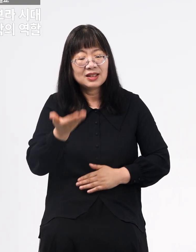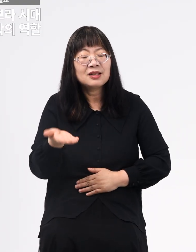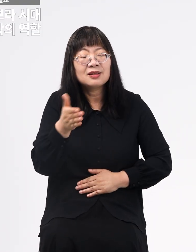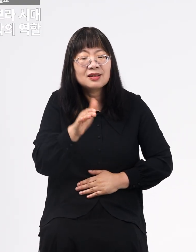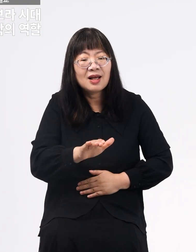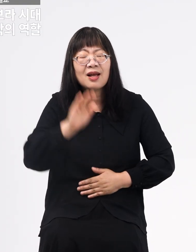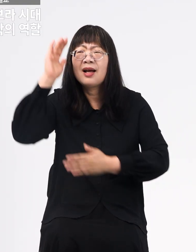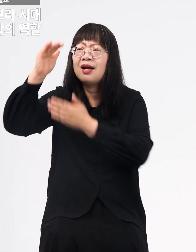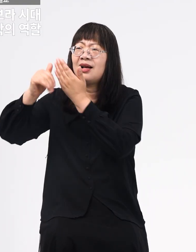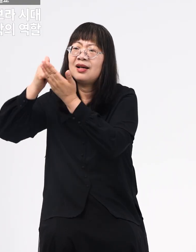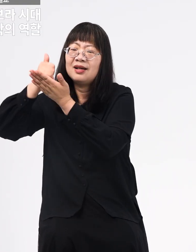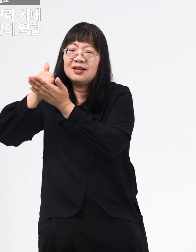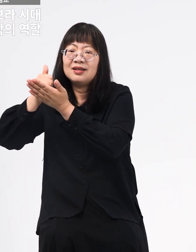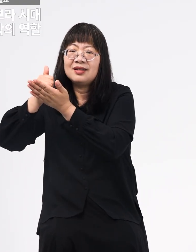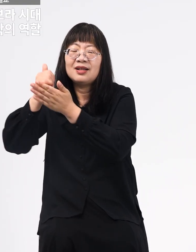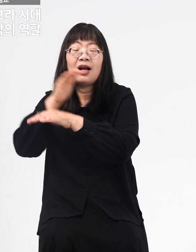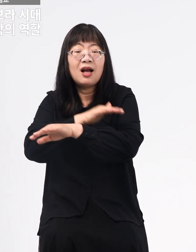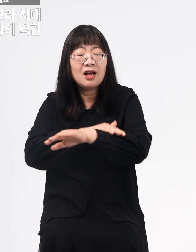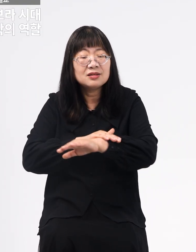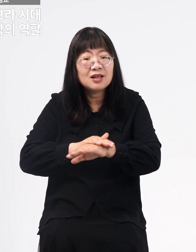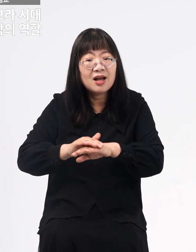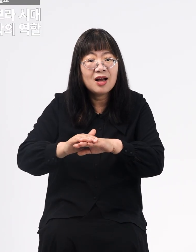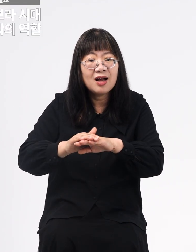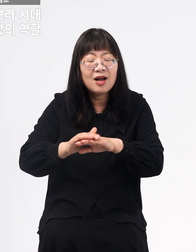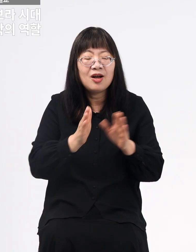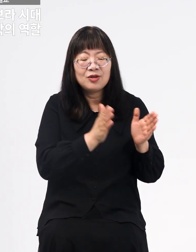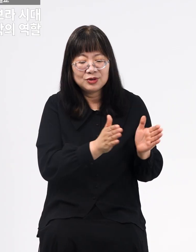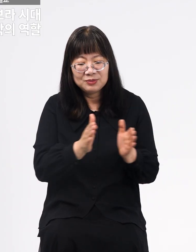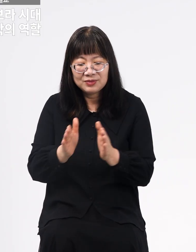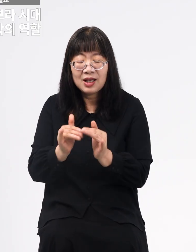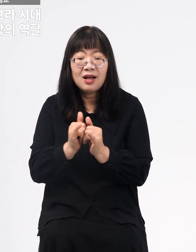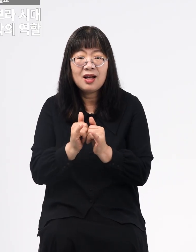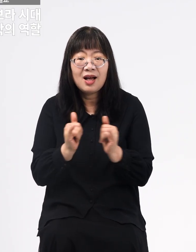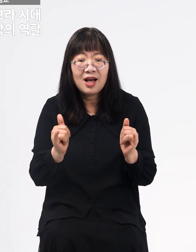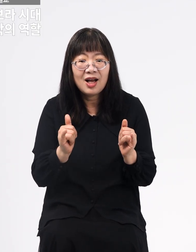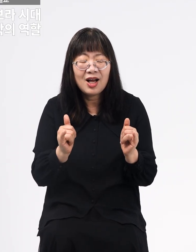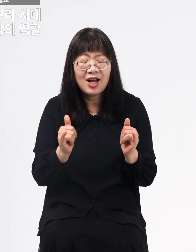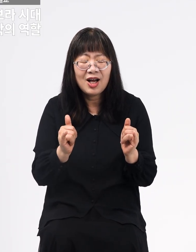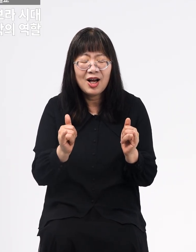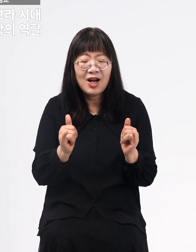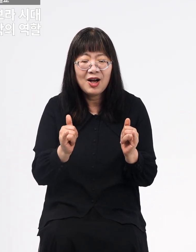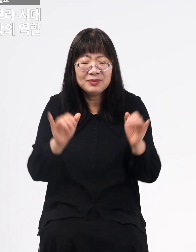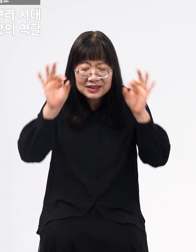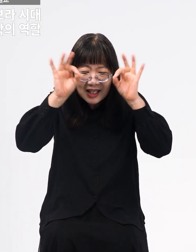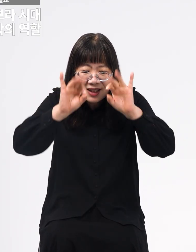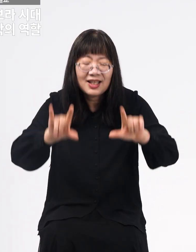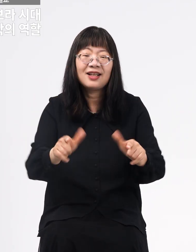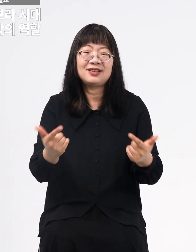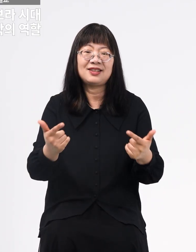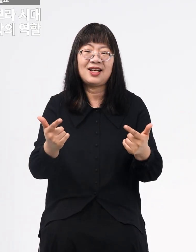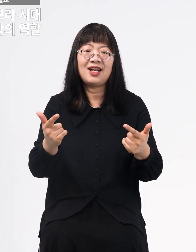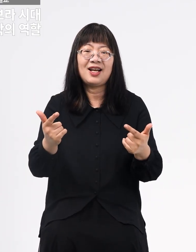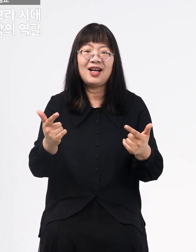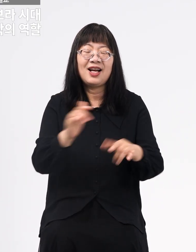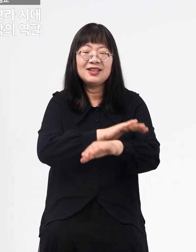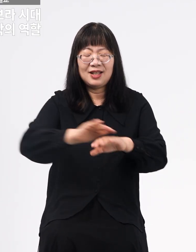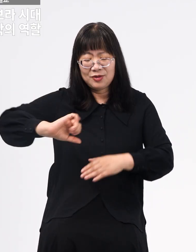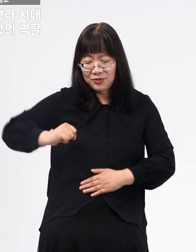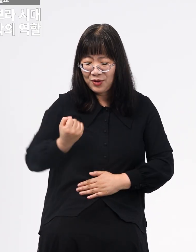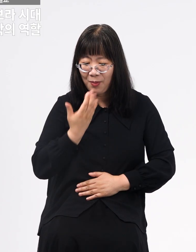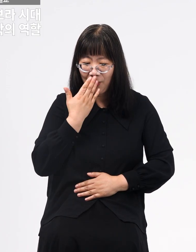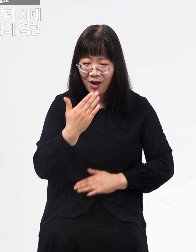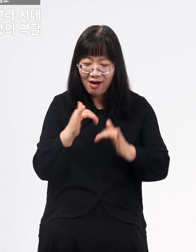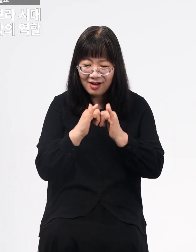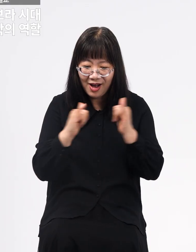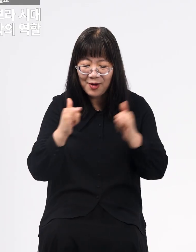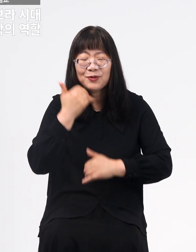그런데 하나님은 잘 준비된 사람이 어디 있느냐가 아니라 잘 순종할 수 있는